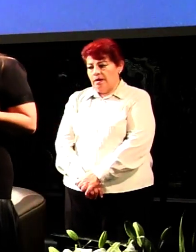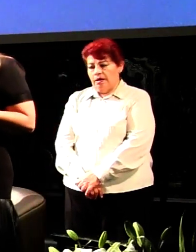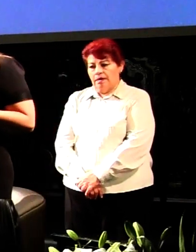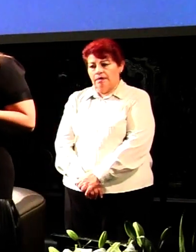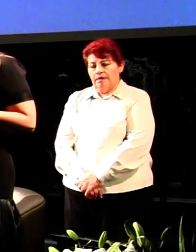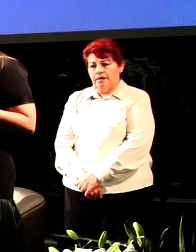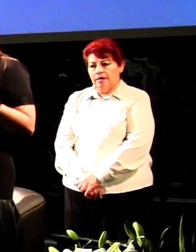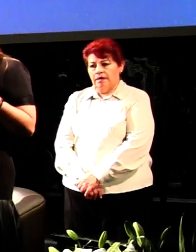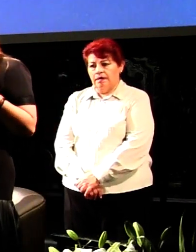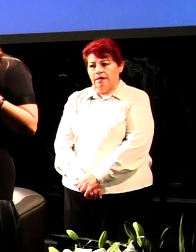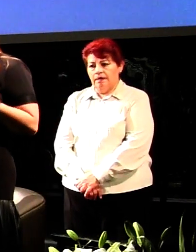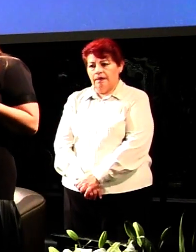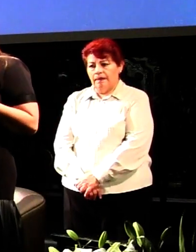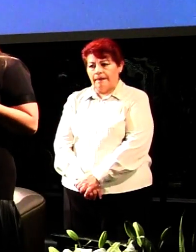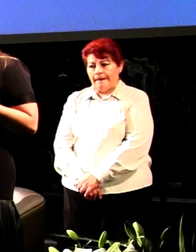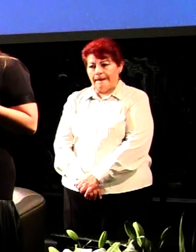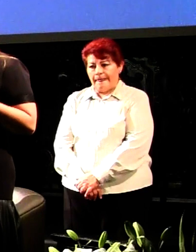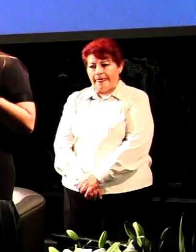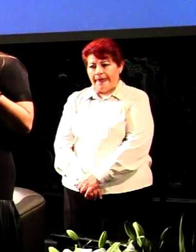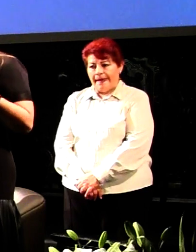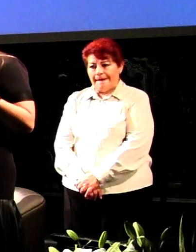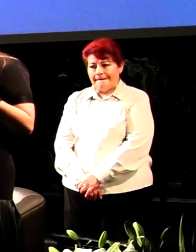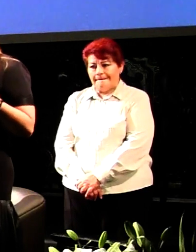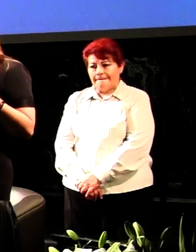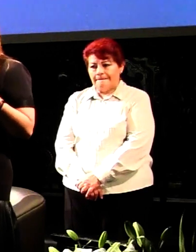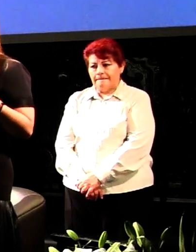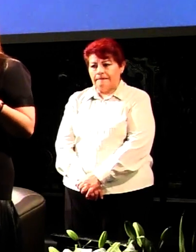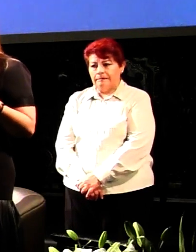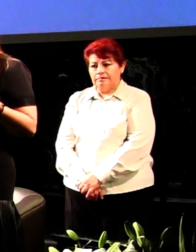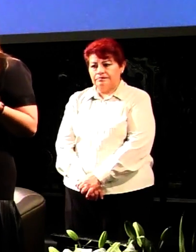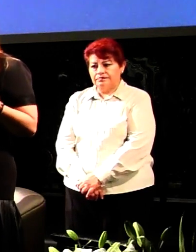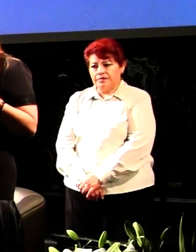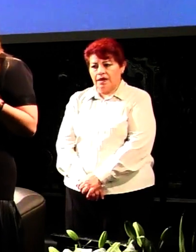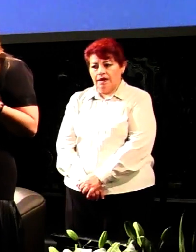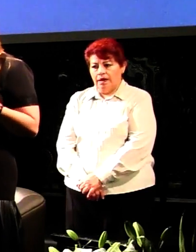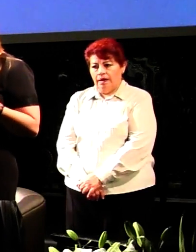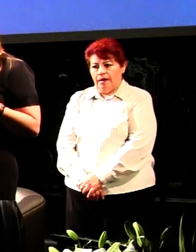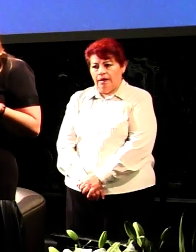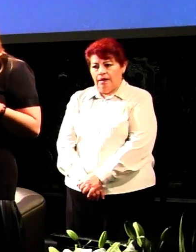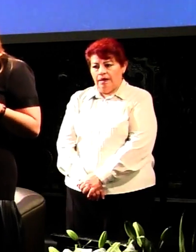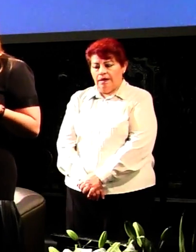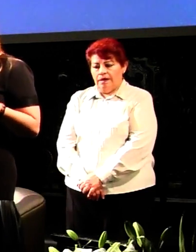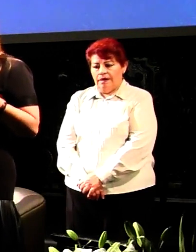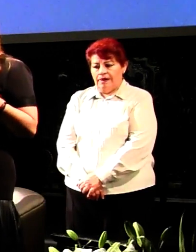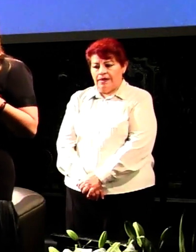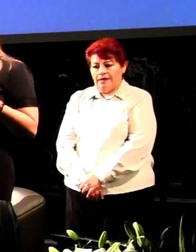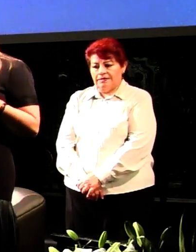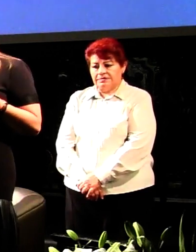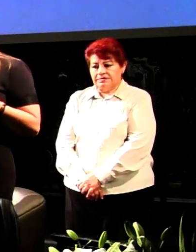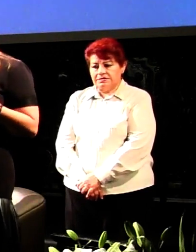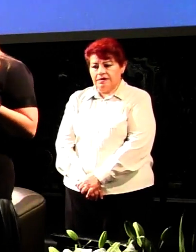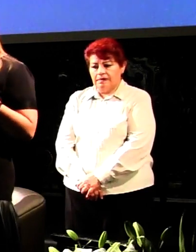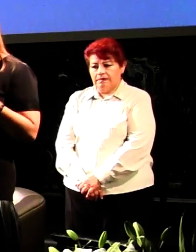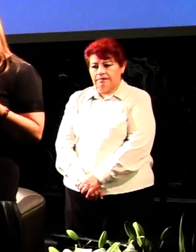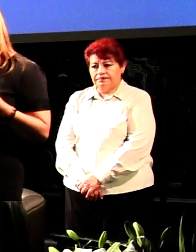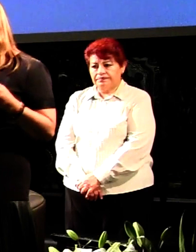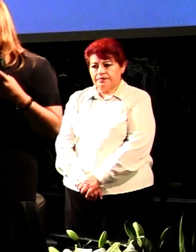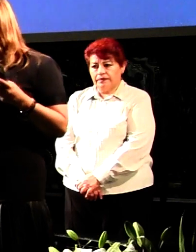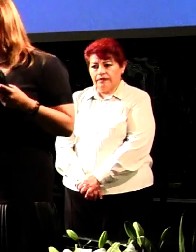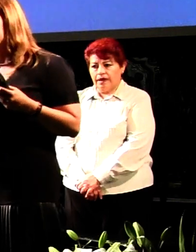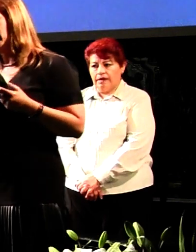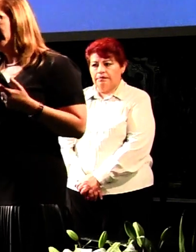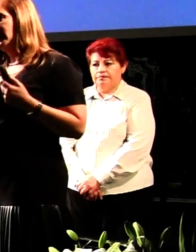nuestros niños. En un ambiente de bullying, todos sufren y viven en un ambiente de inseguridad. Cuando nosotros podemos manejar